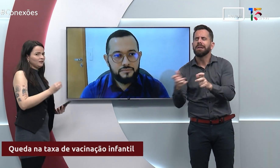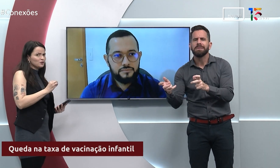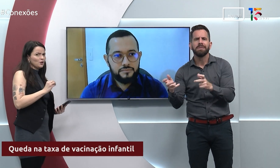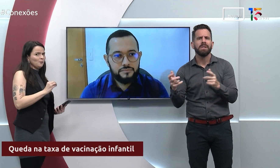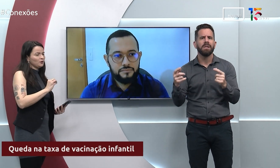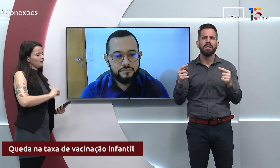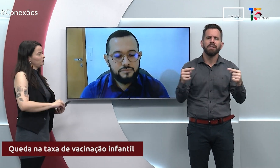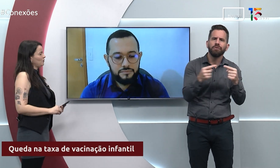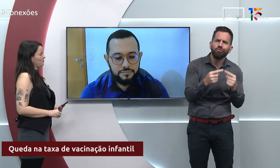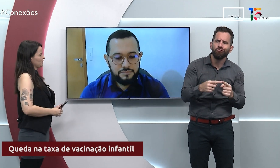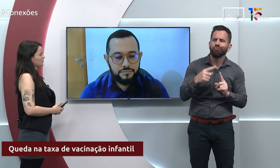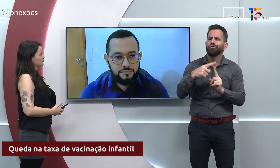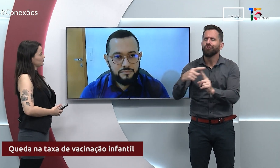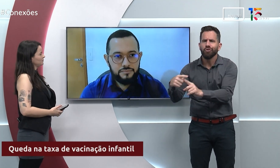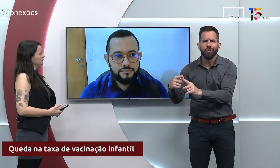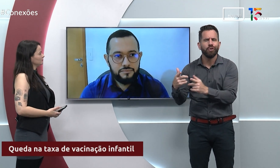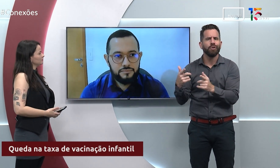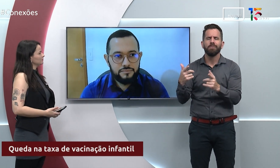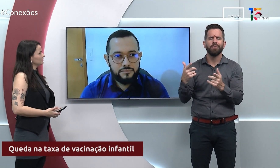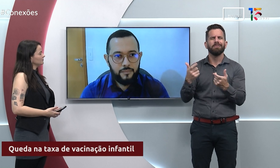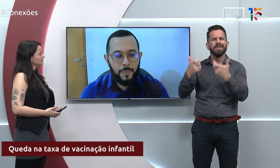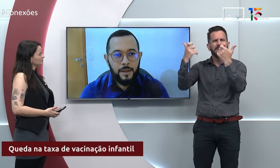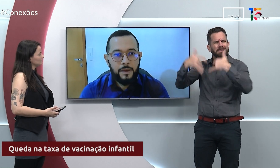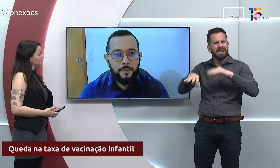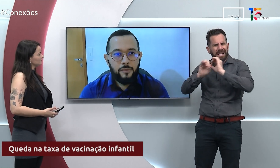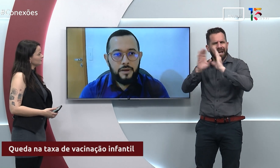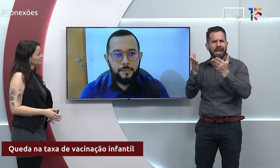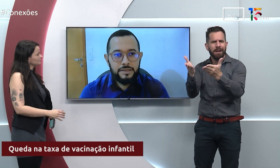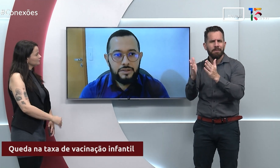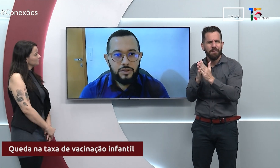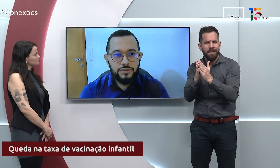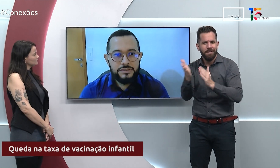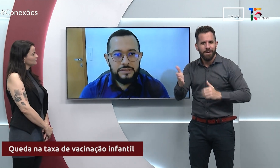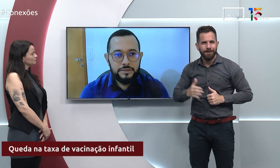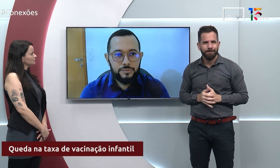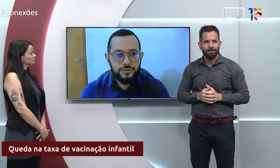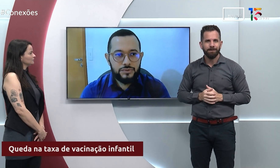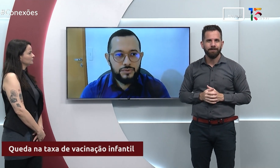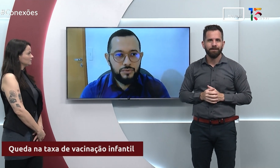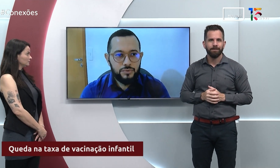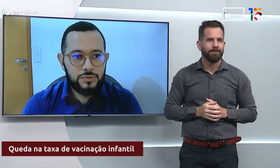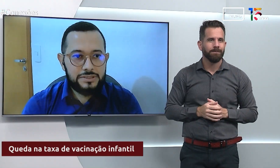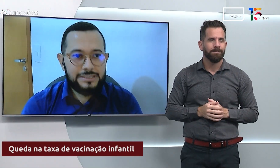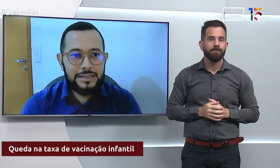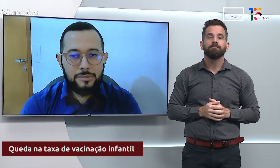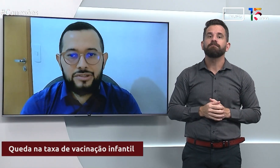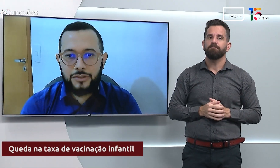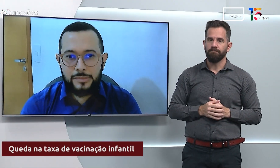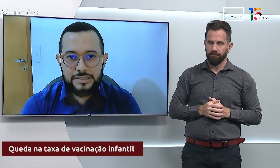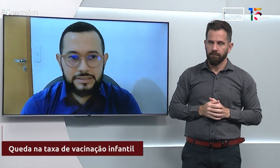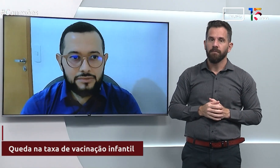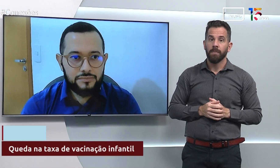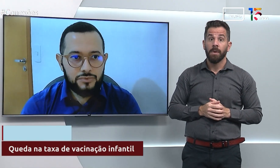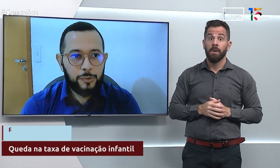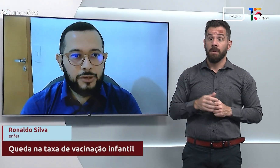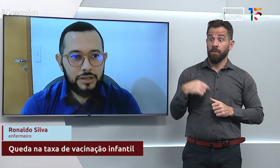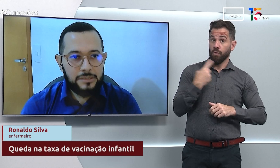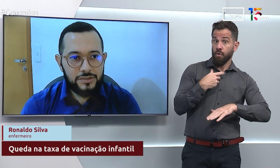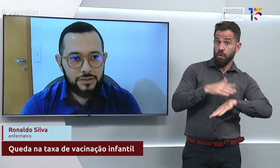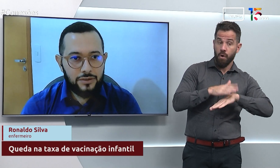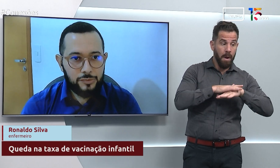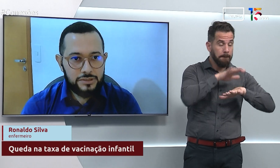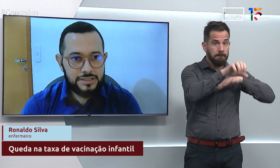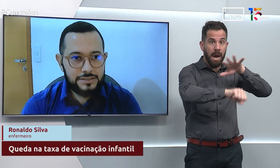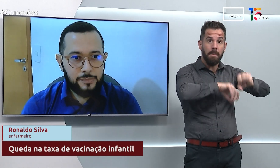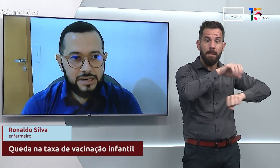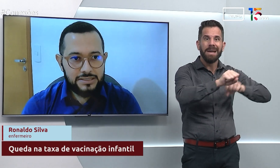dados que eu falei só um pouquinho no começo. Bom, Camila, nós usamos o Sistema de Informação do Programa